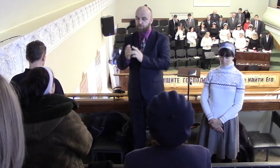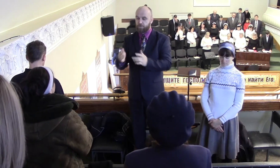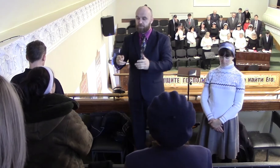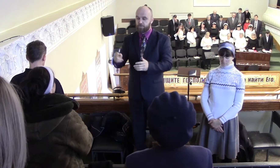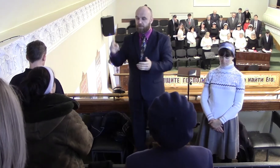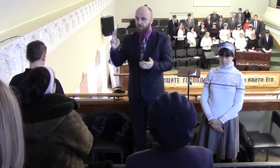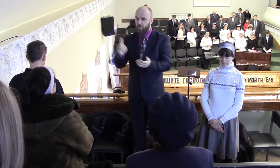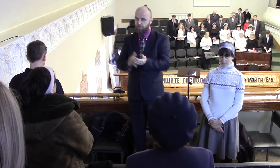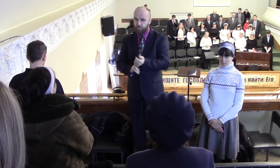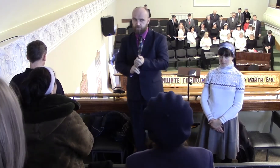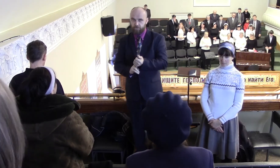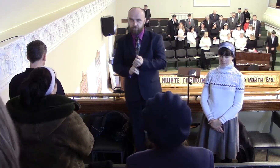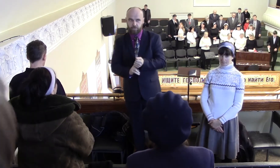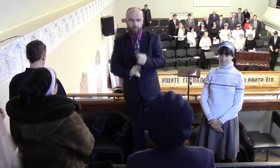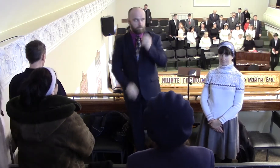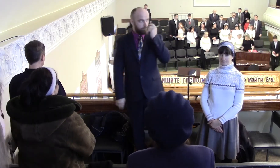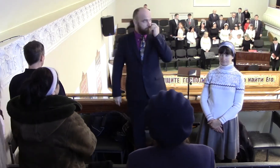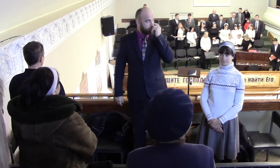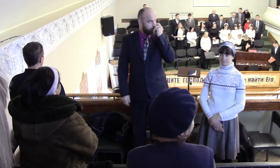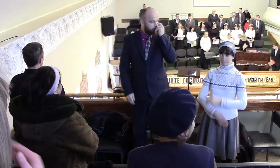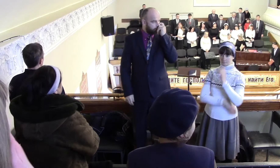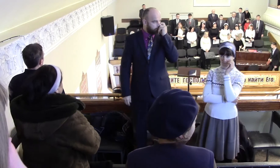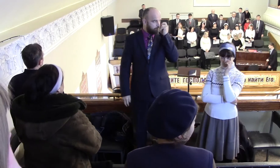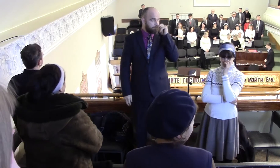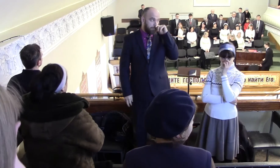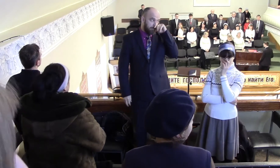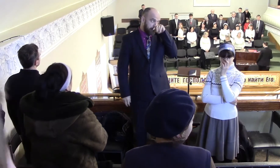Сын, Святой Дух. Аминь.